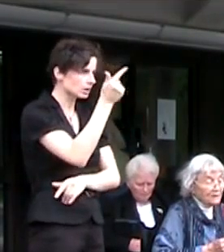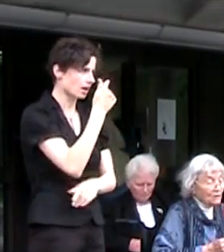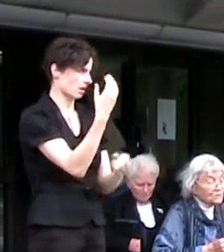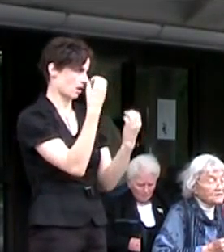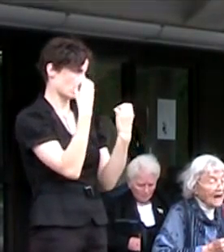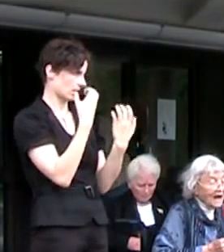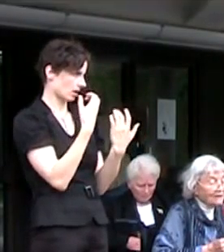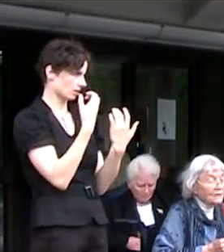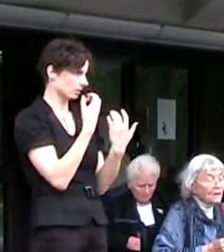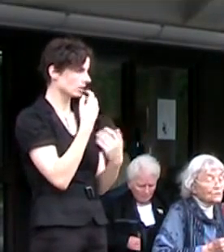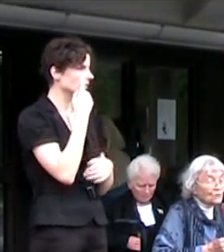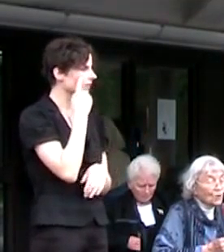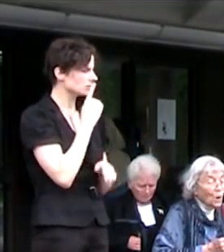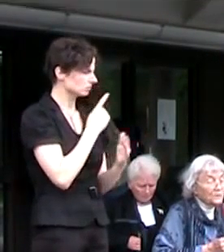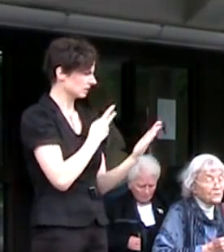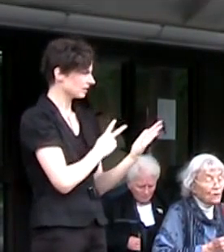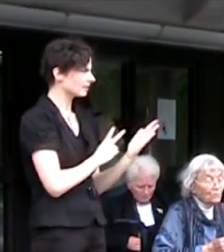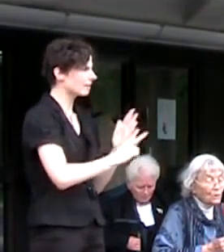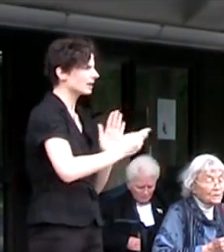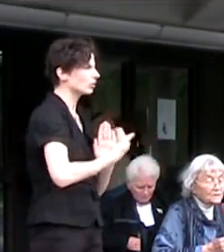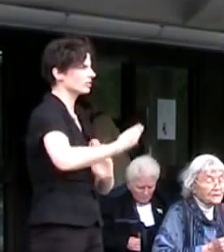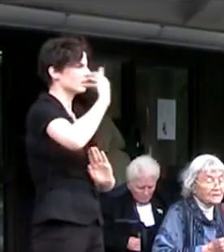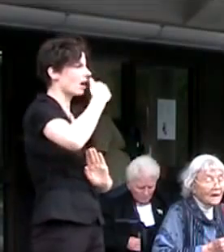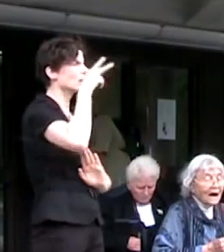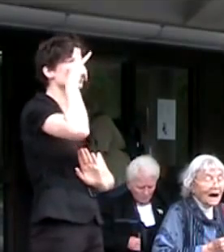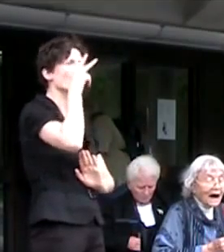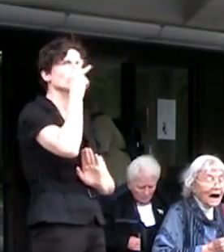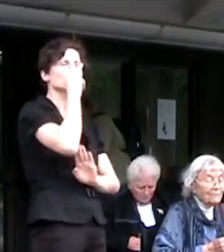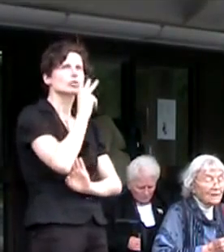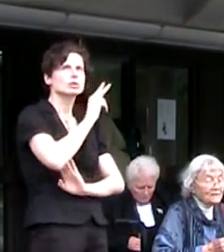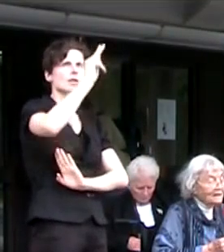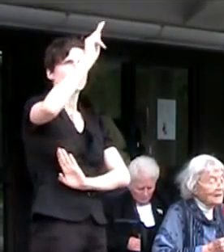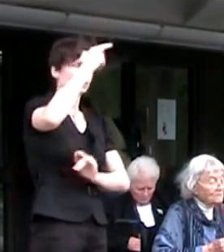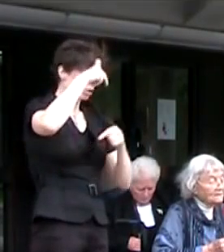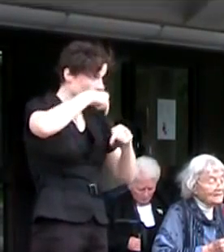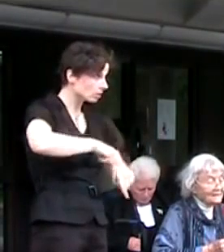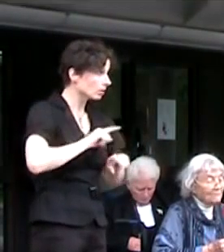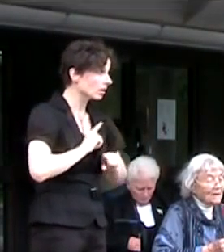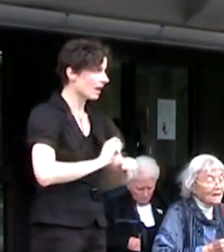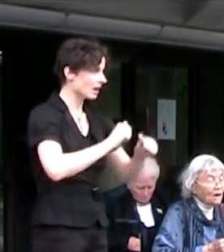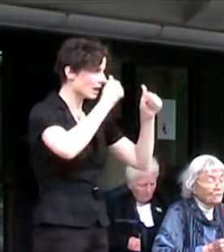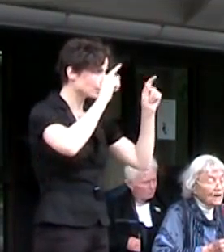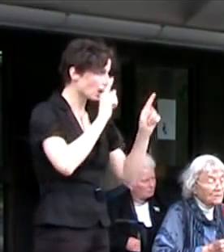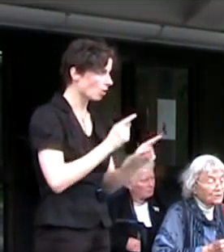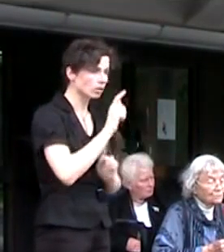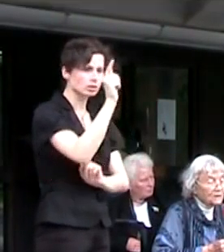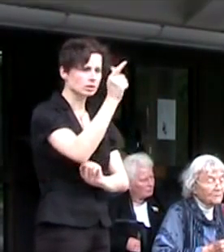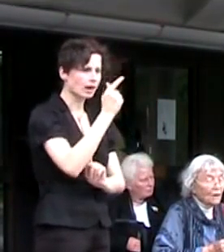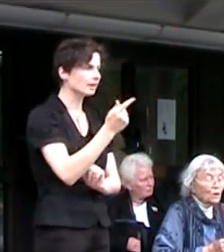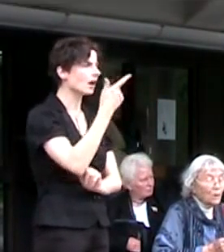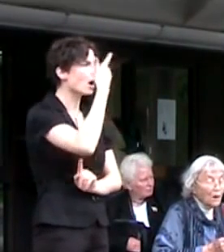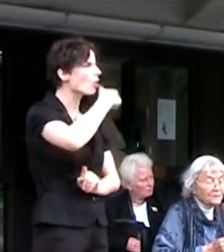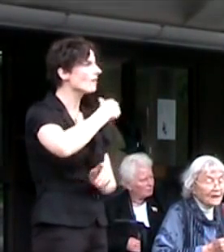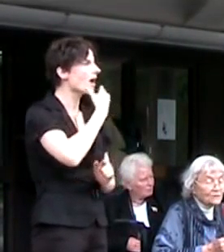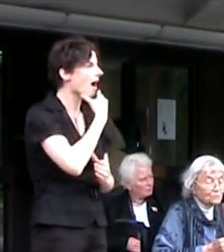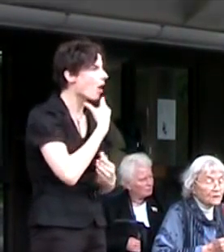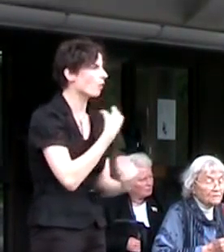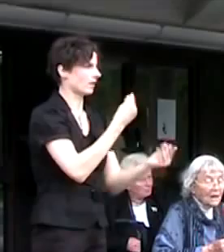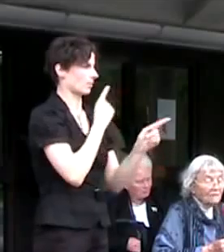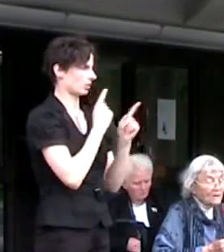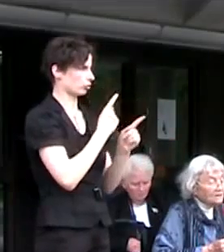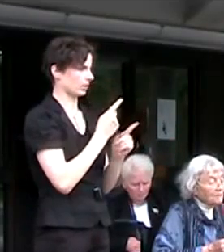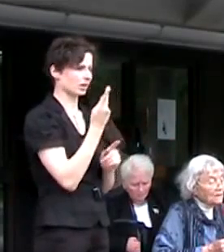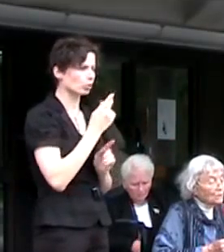vor 2000 Jahren, sondern heute noch möglich sind. Aber ich erlebte nicht einmal ein Aufnahmegespräch, überhaupt kein